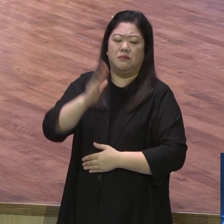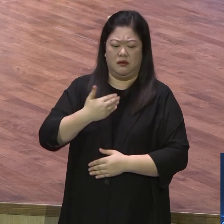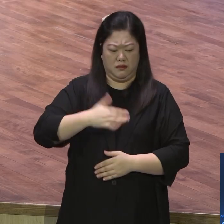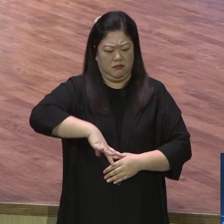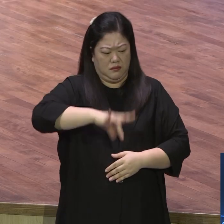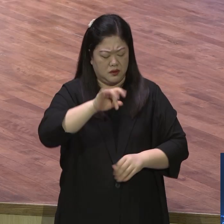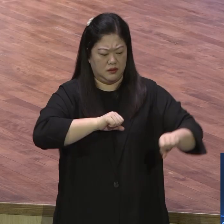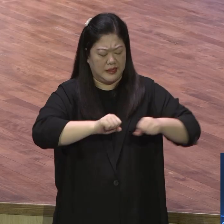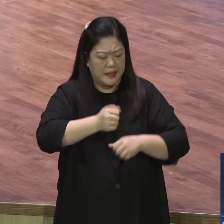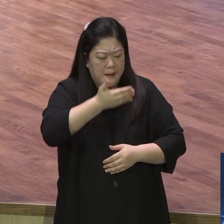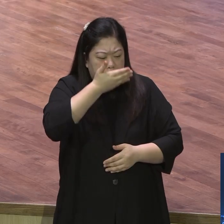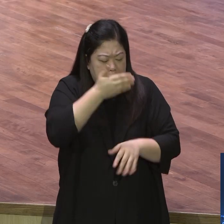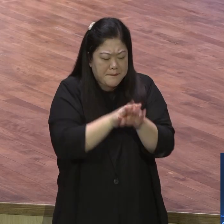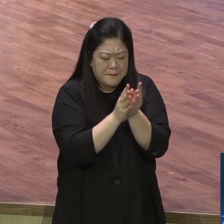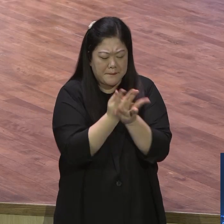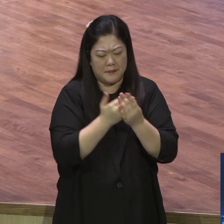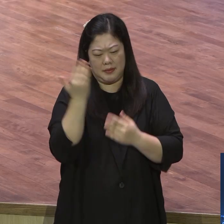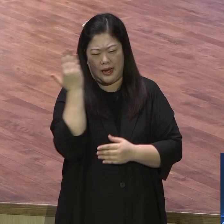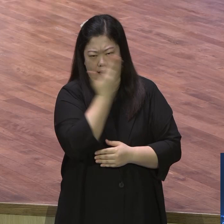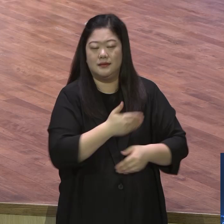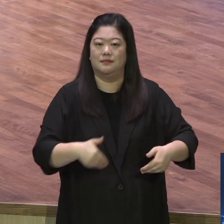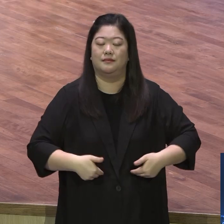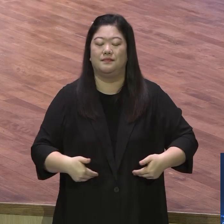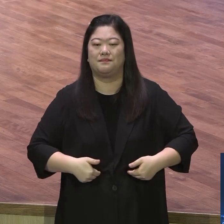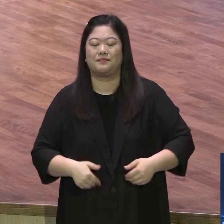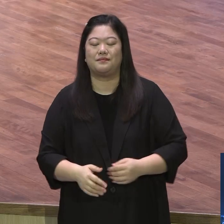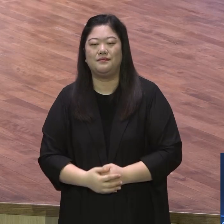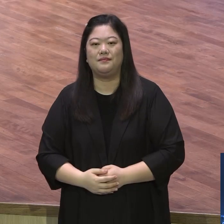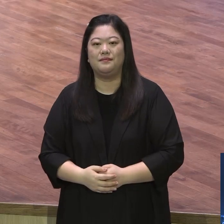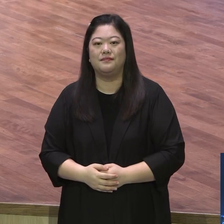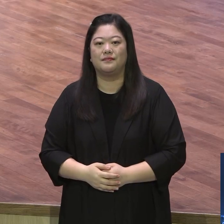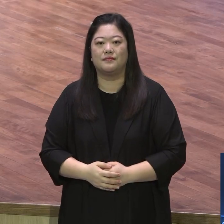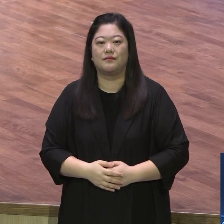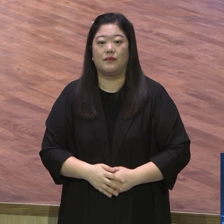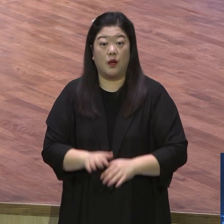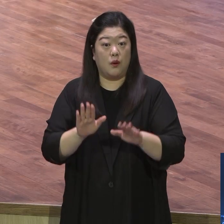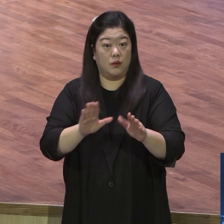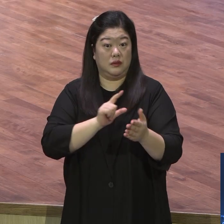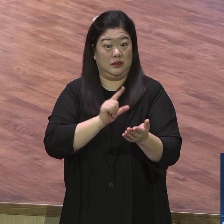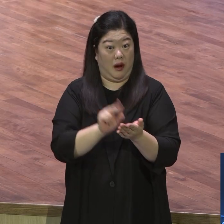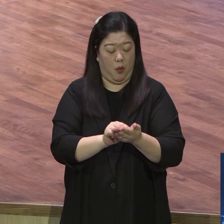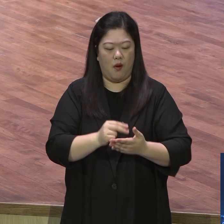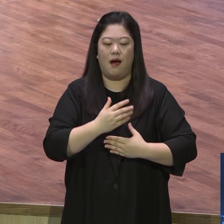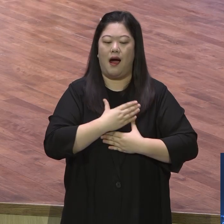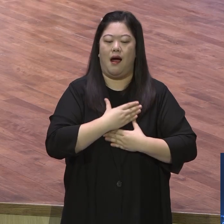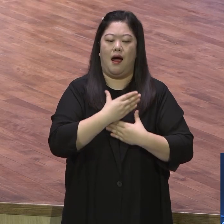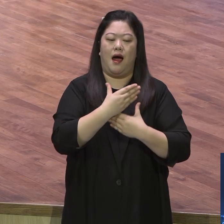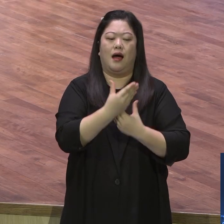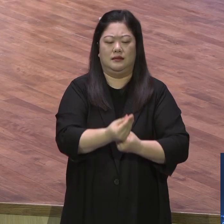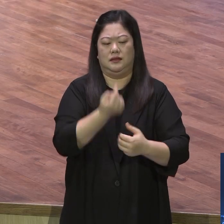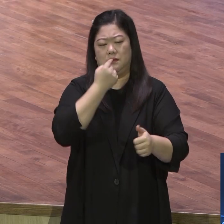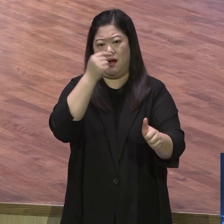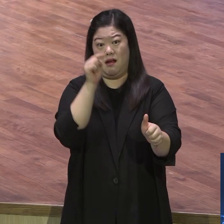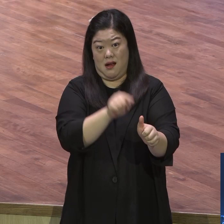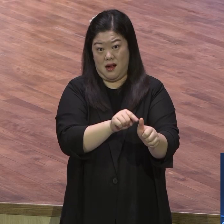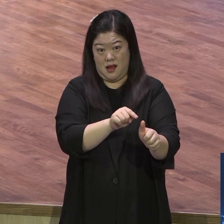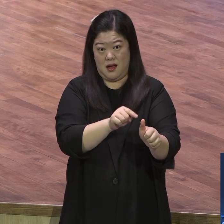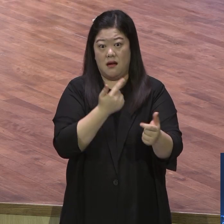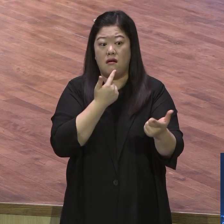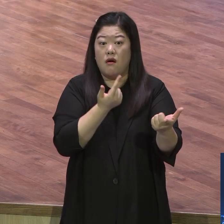제목이 안심하라는 말씀인데 사회적으로 지금 경제적으로 불안 요소가